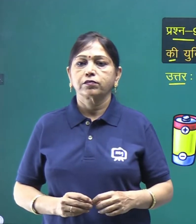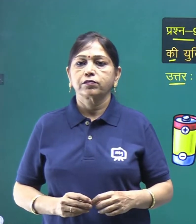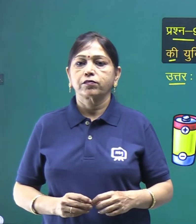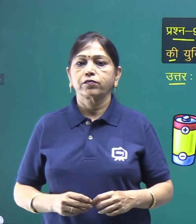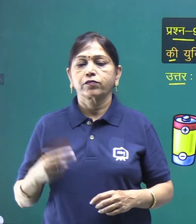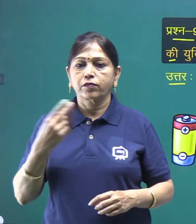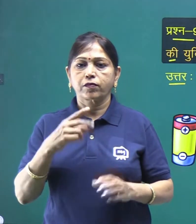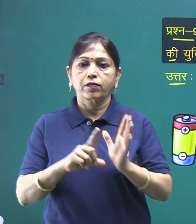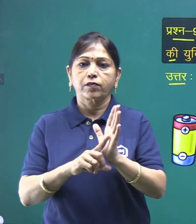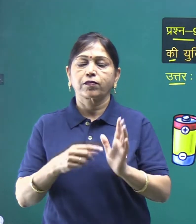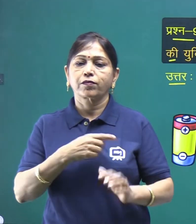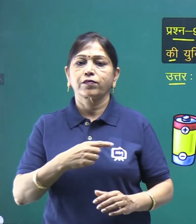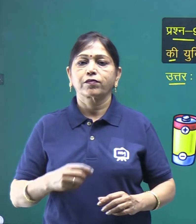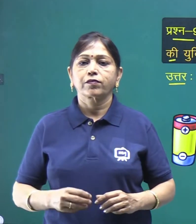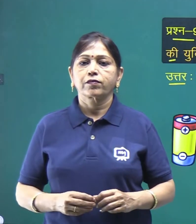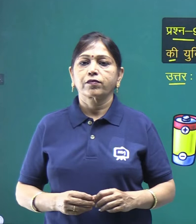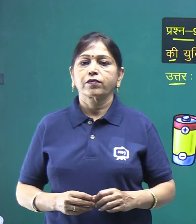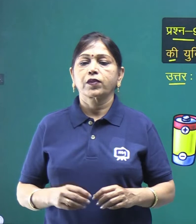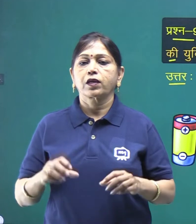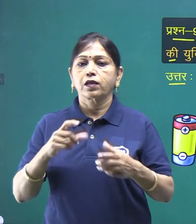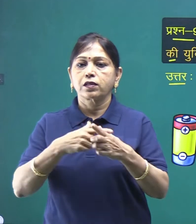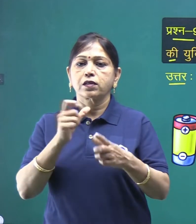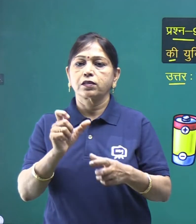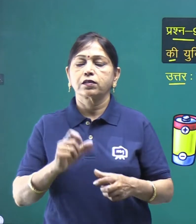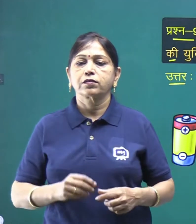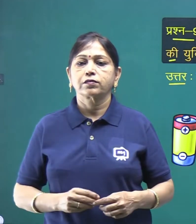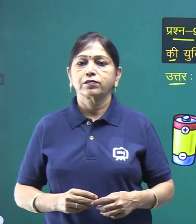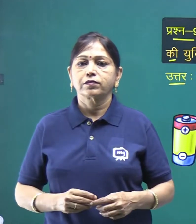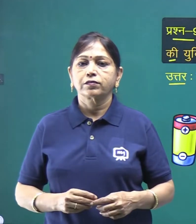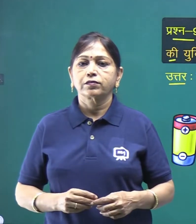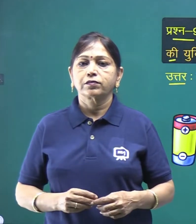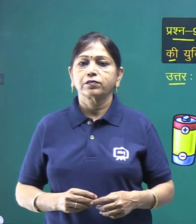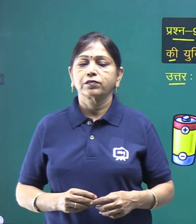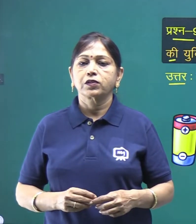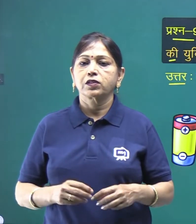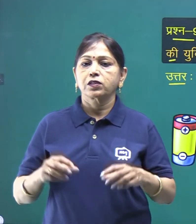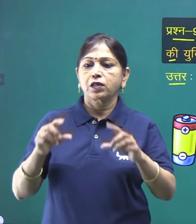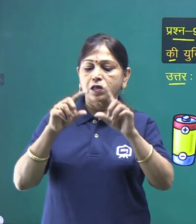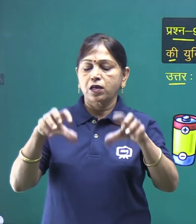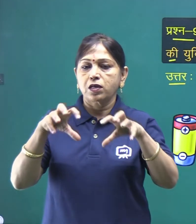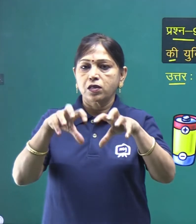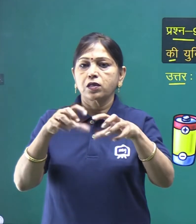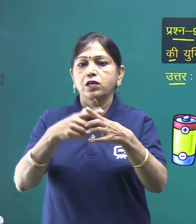ये सेल, ये जनित्र जिसे जनरेटर कहते हैं।